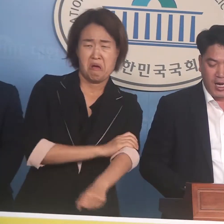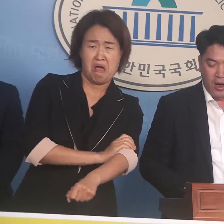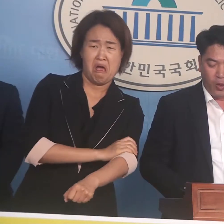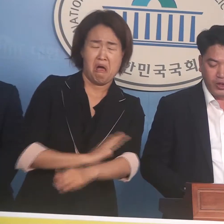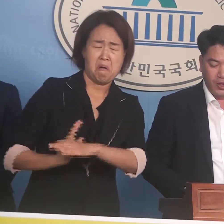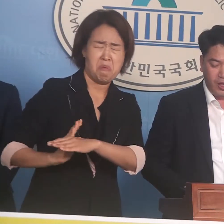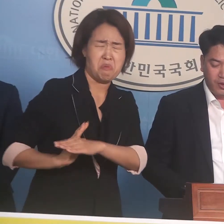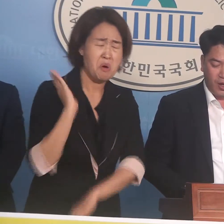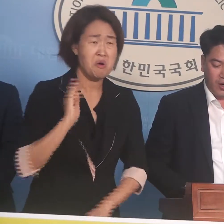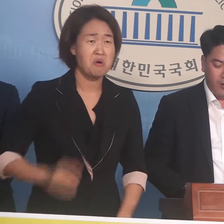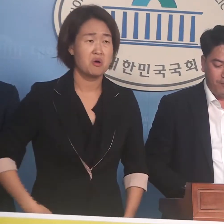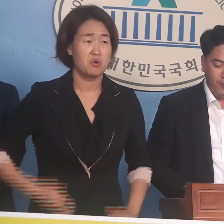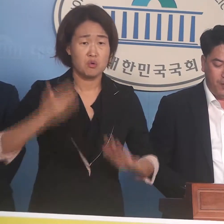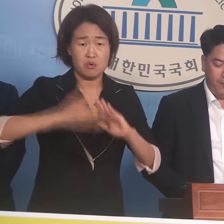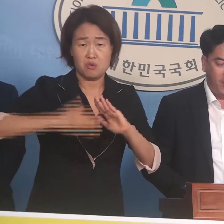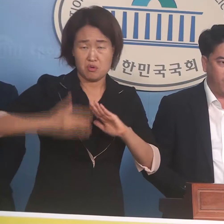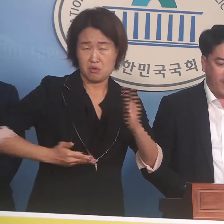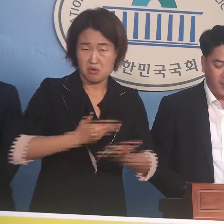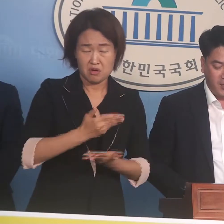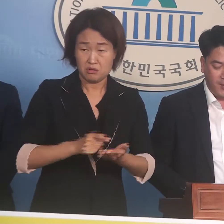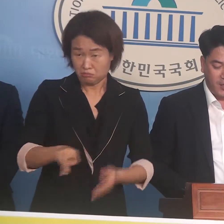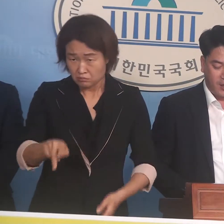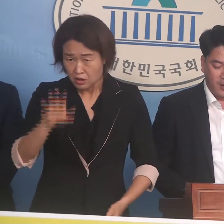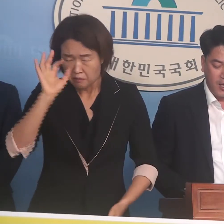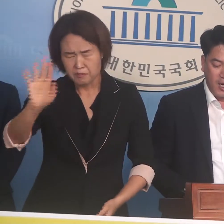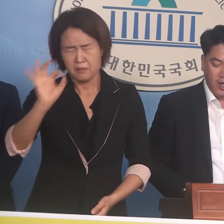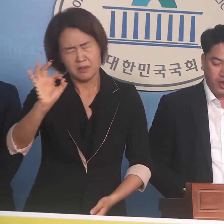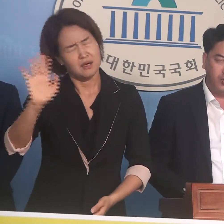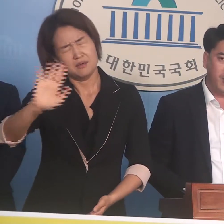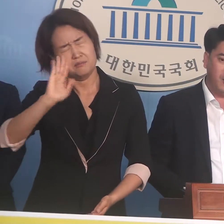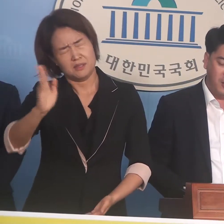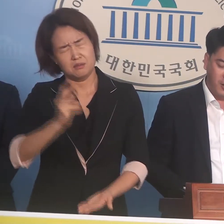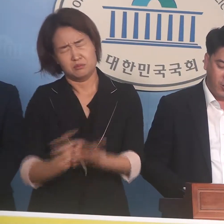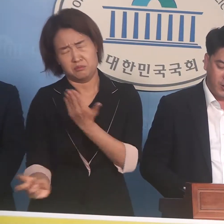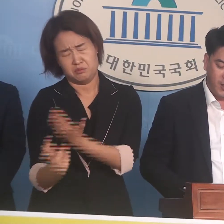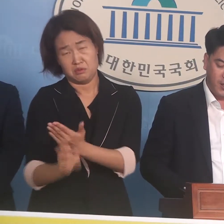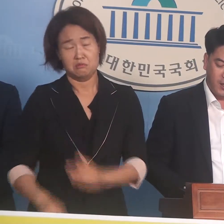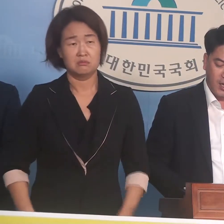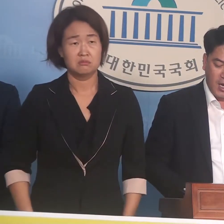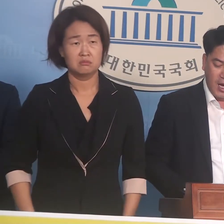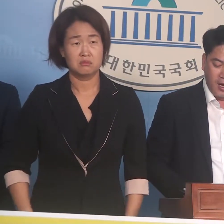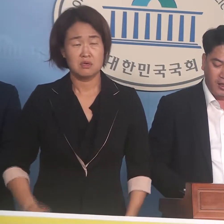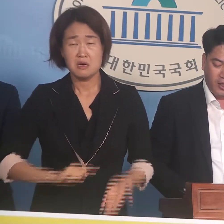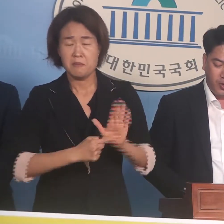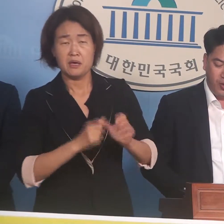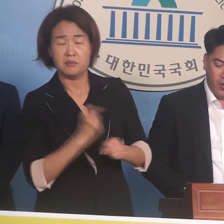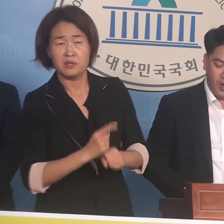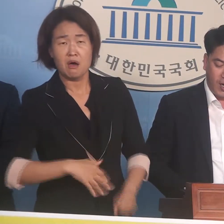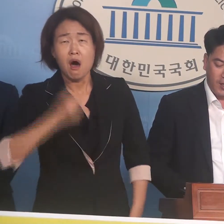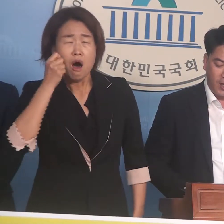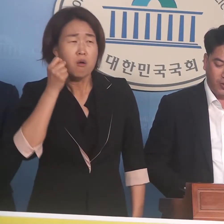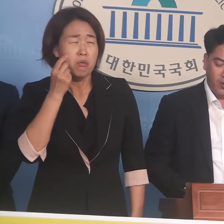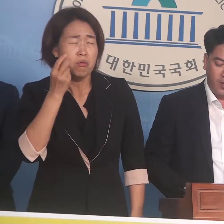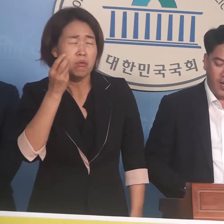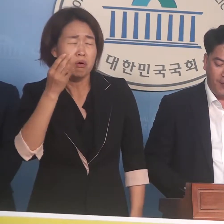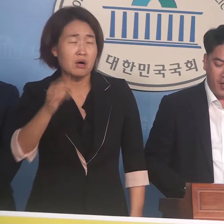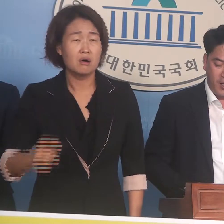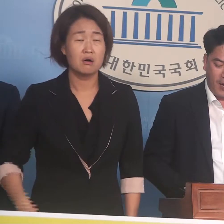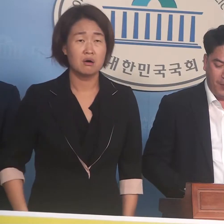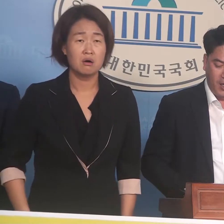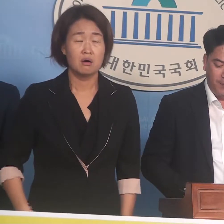행위가 공정위로부터 불법 행위로 밝혀지면서 수개월이 흐르고 지난 현대중공업과